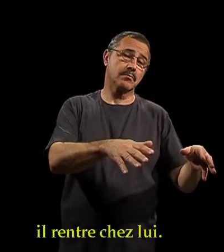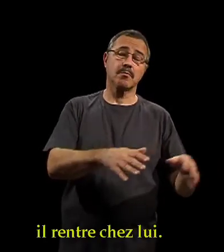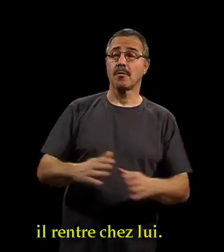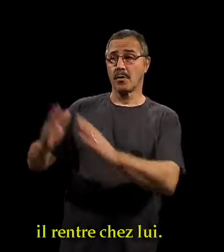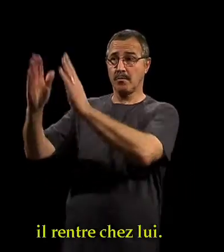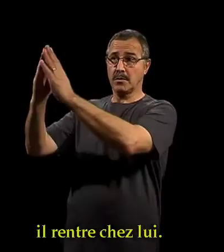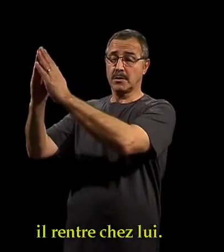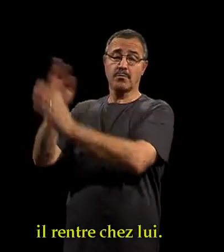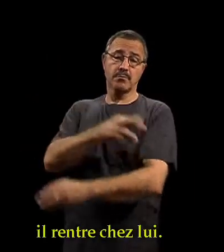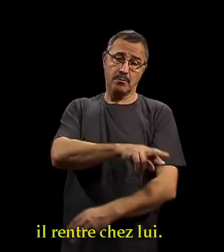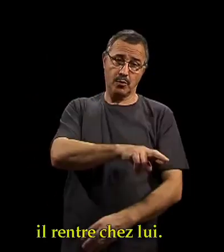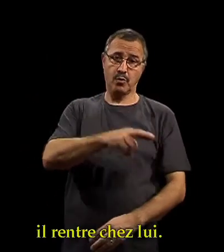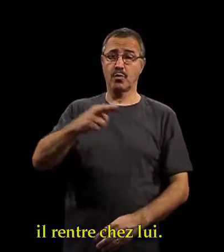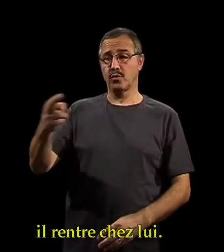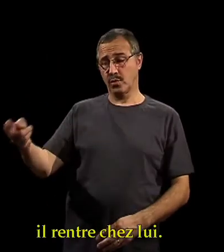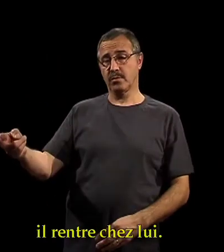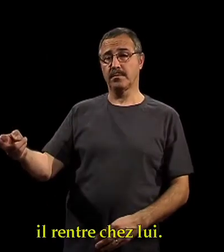il rentre chez lui.